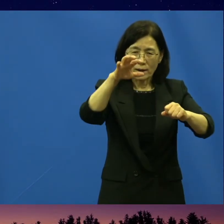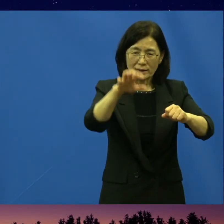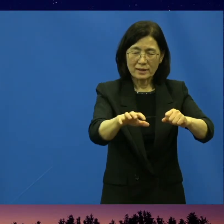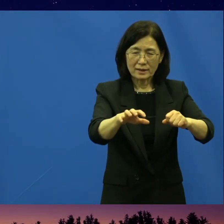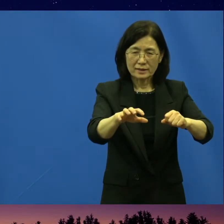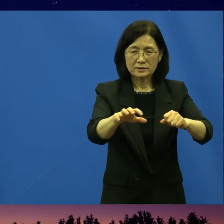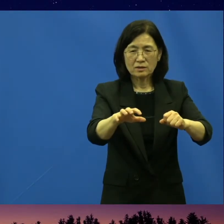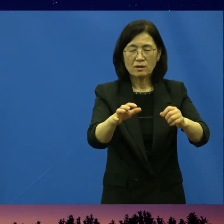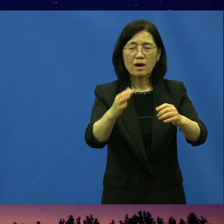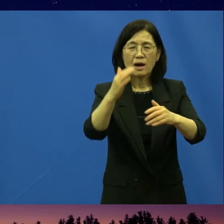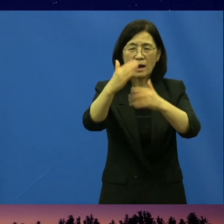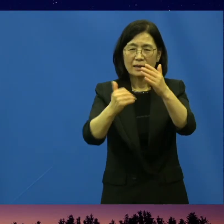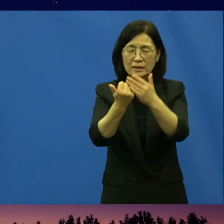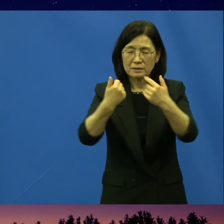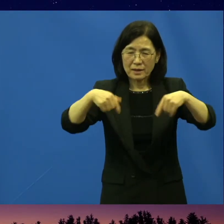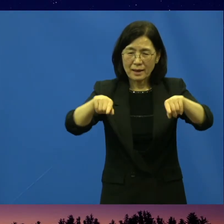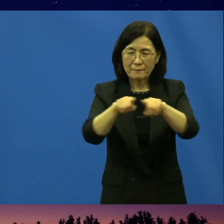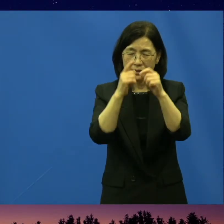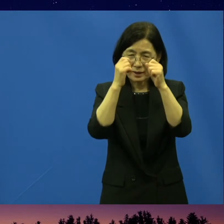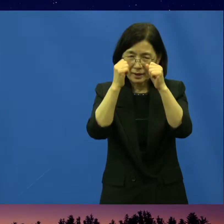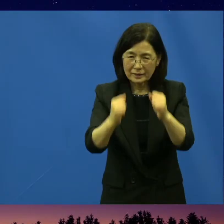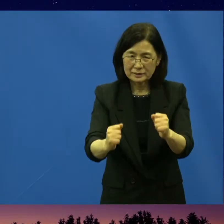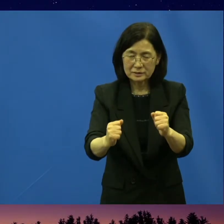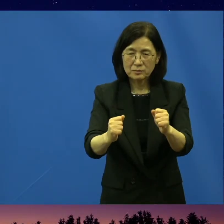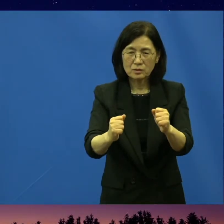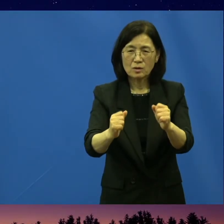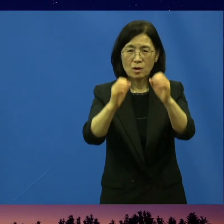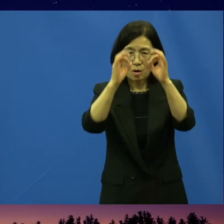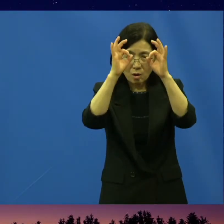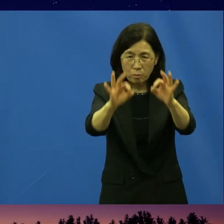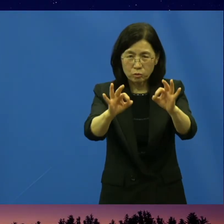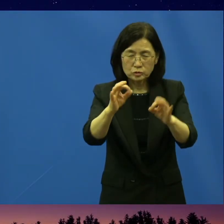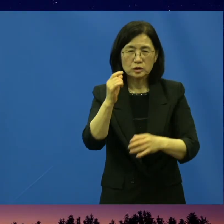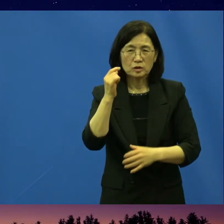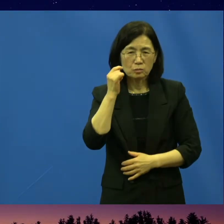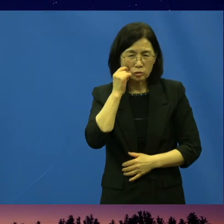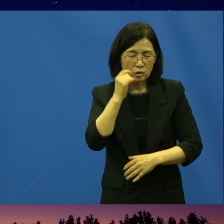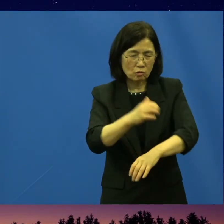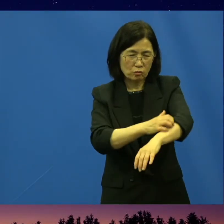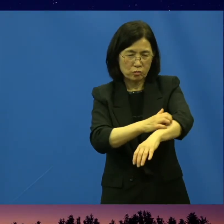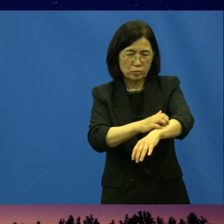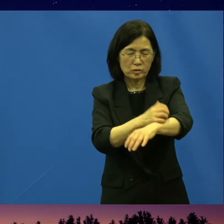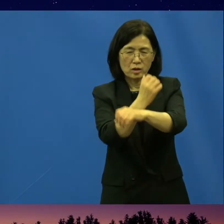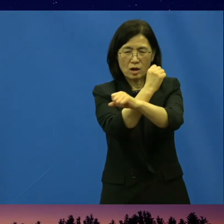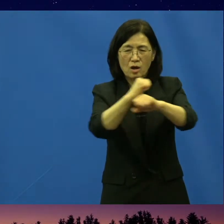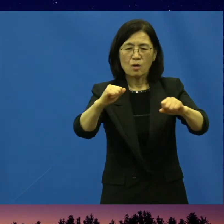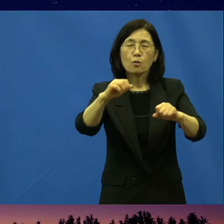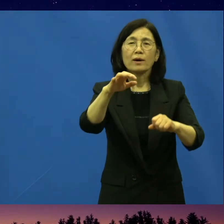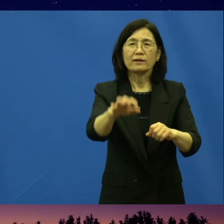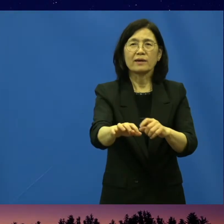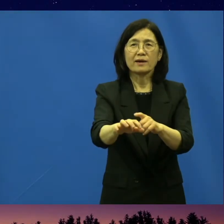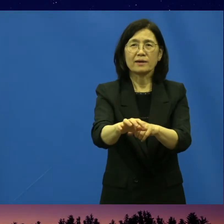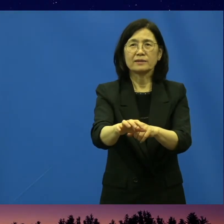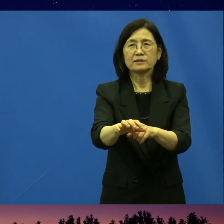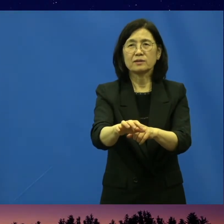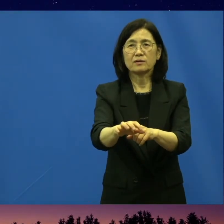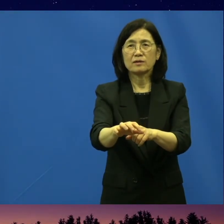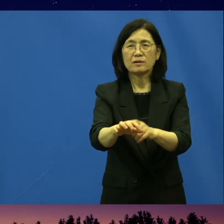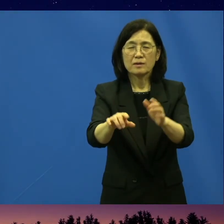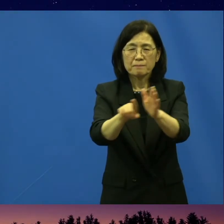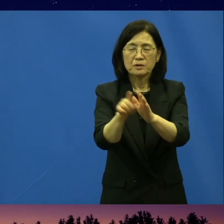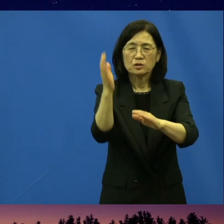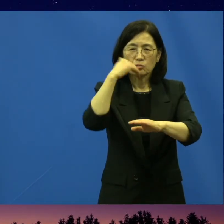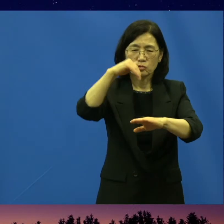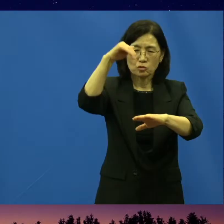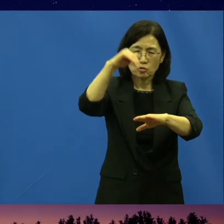거예요. 이 당장 그 불편한 광야에서 믿음으로 레슨을 받고